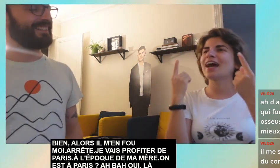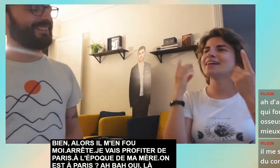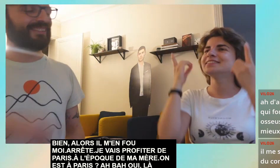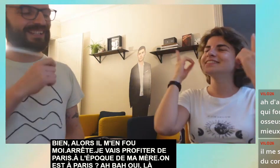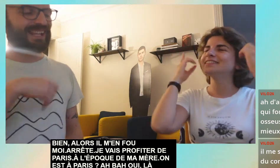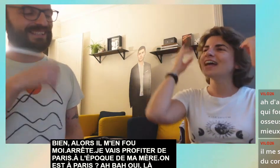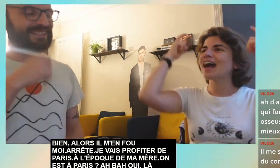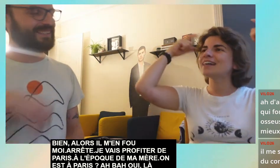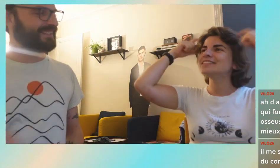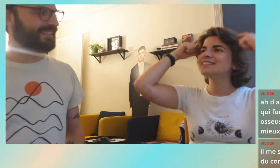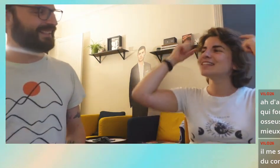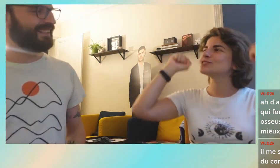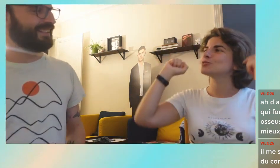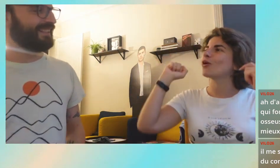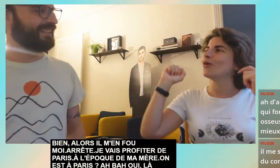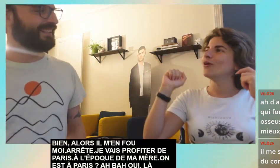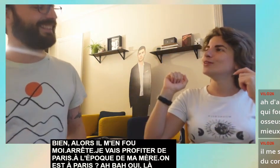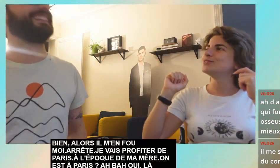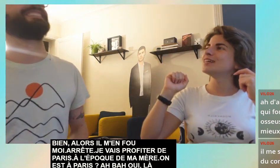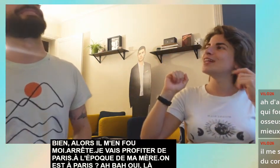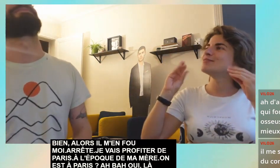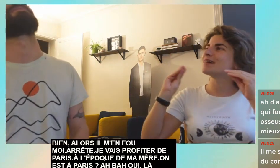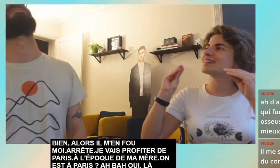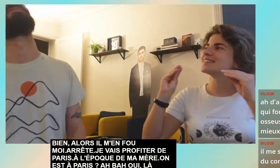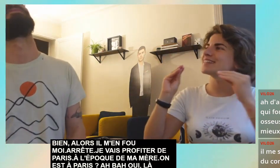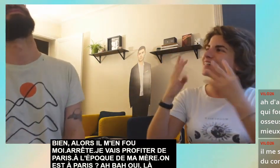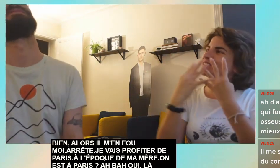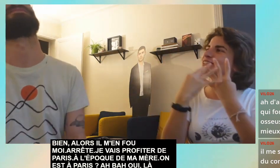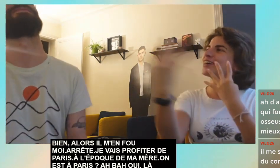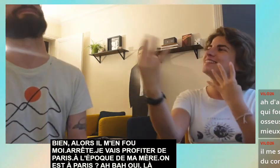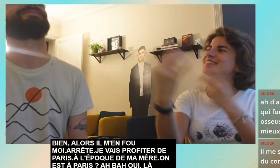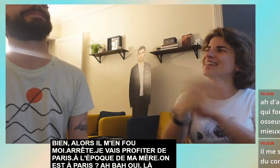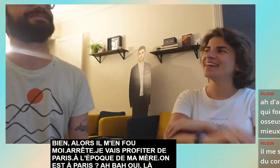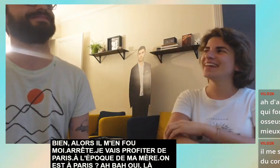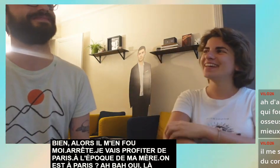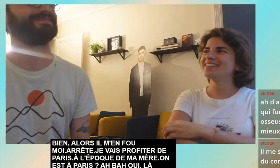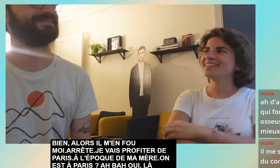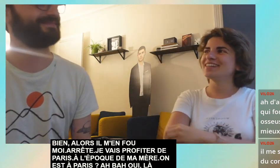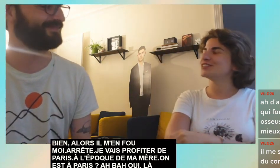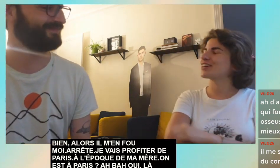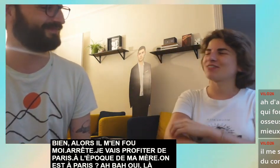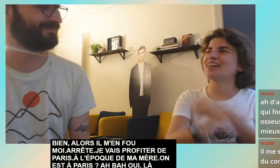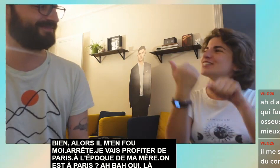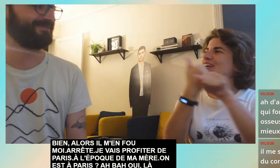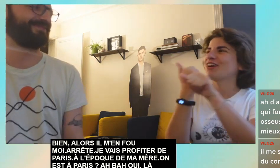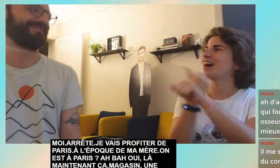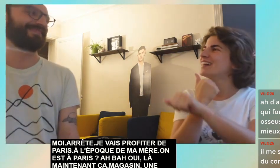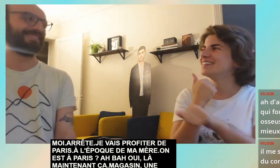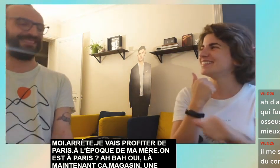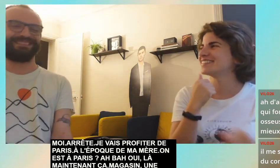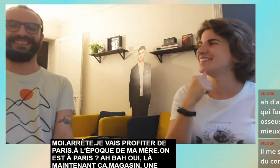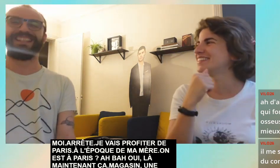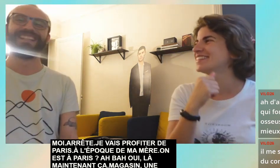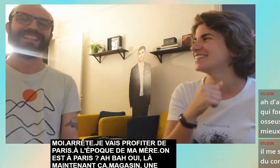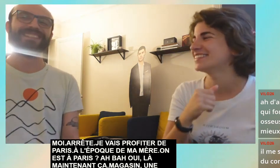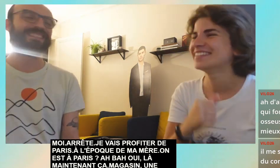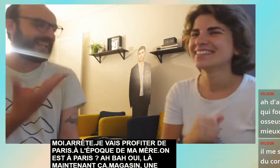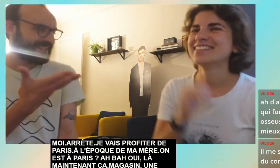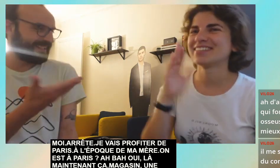à Disney Store. C'est le magasin, je suis une idée. Ah, je sais pas. Ah, c'était Papa,